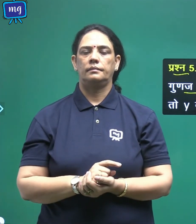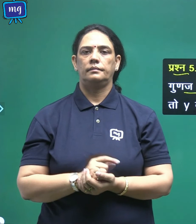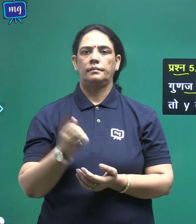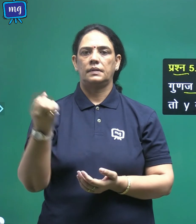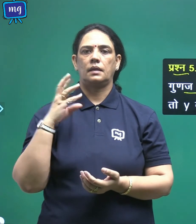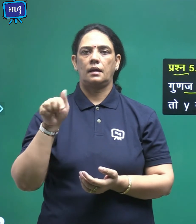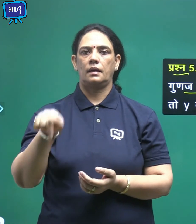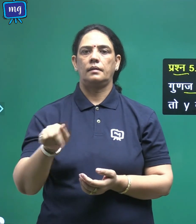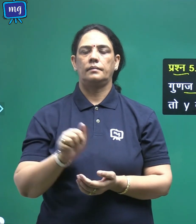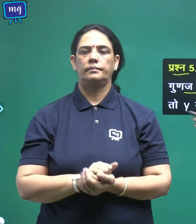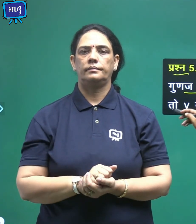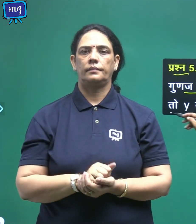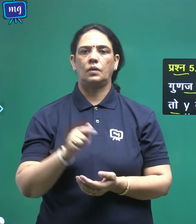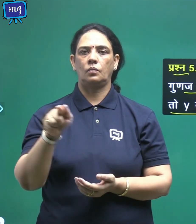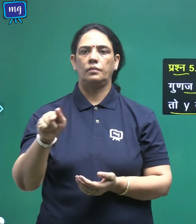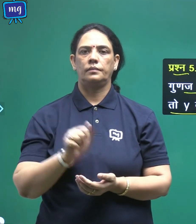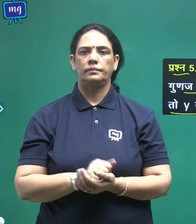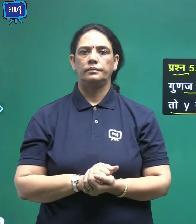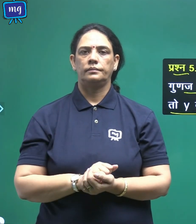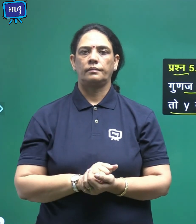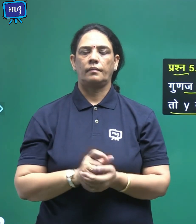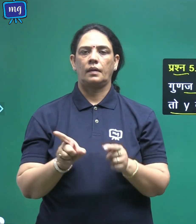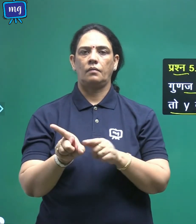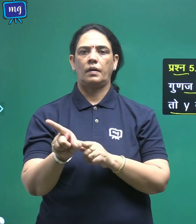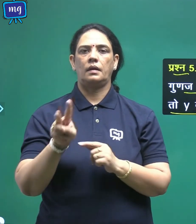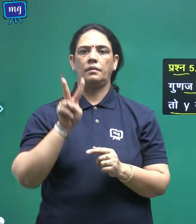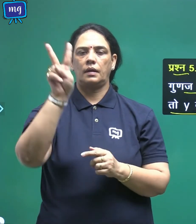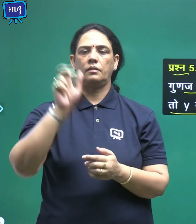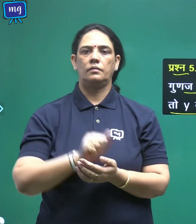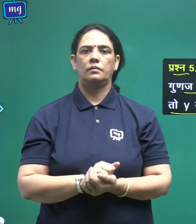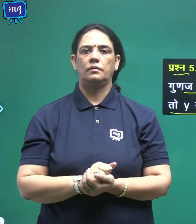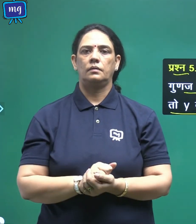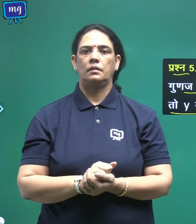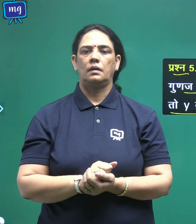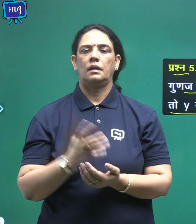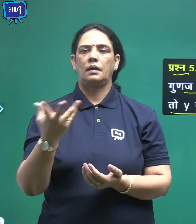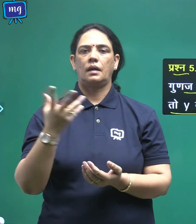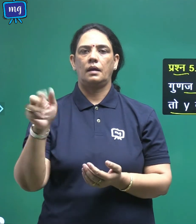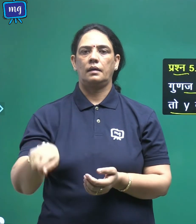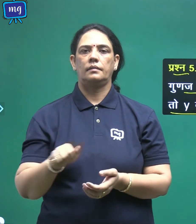है, तो y का मान क्या है?